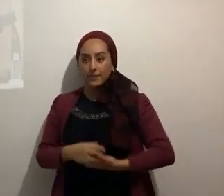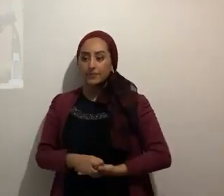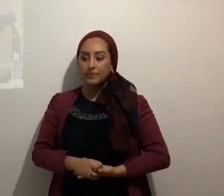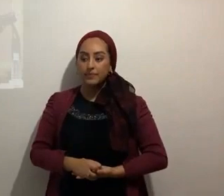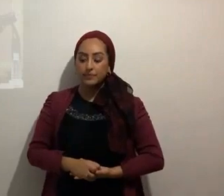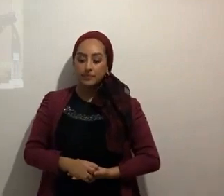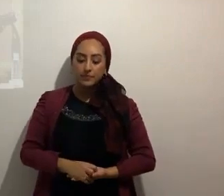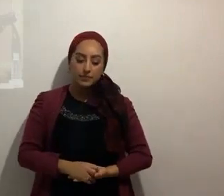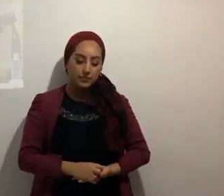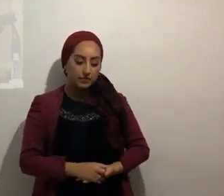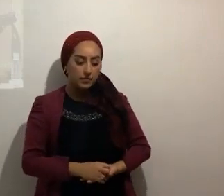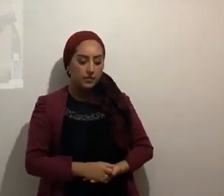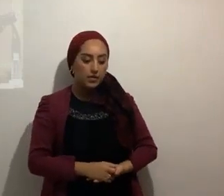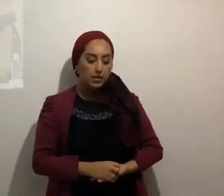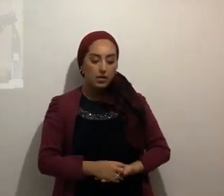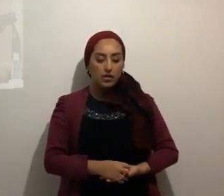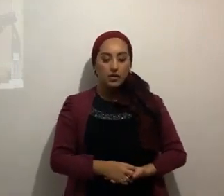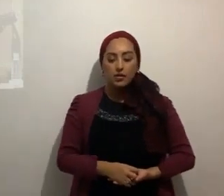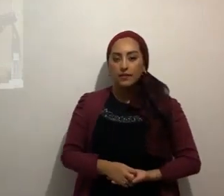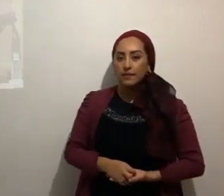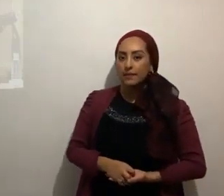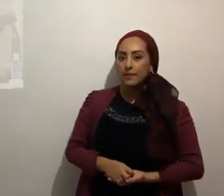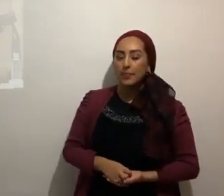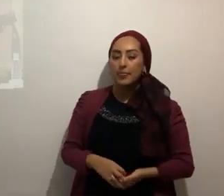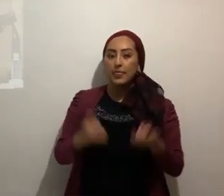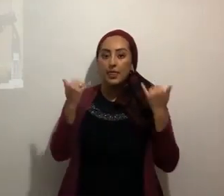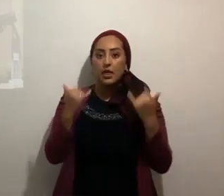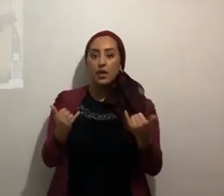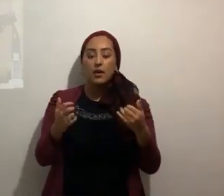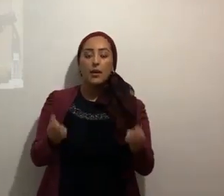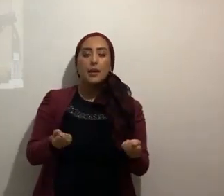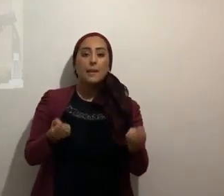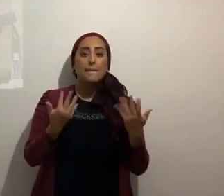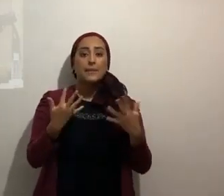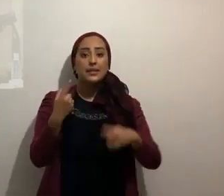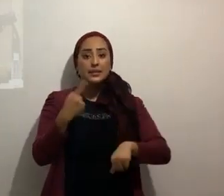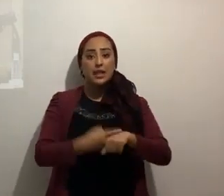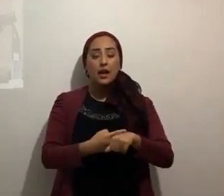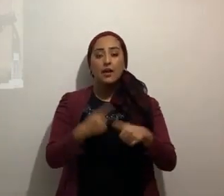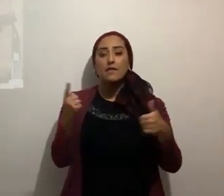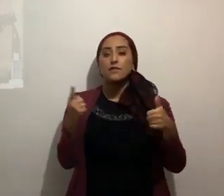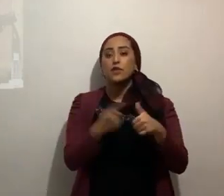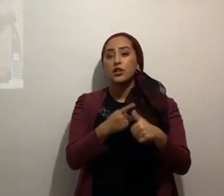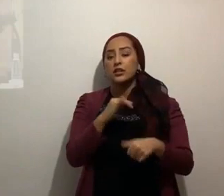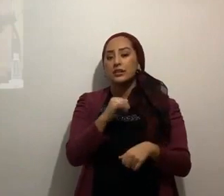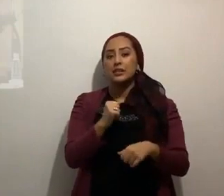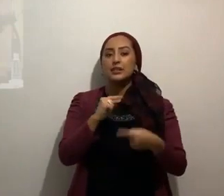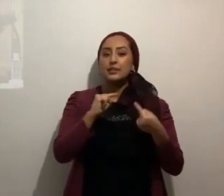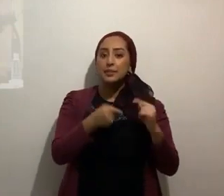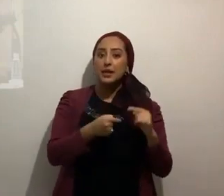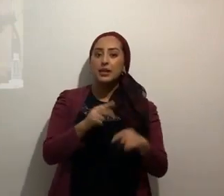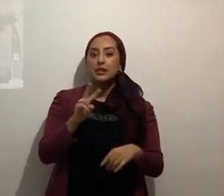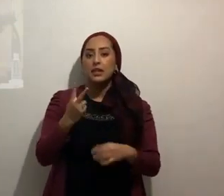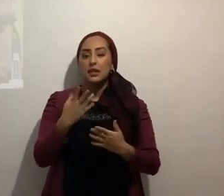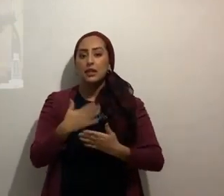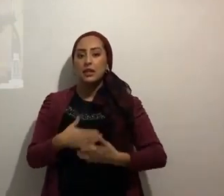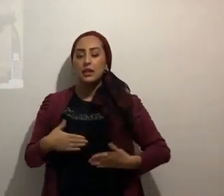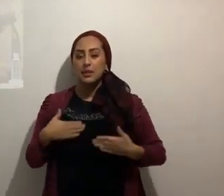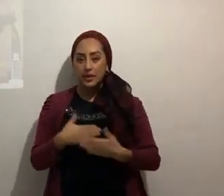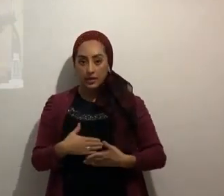atrás del dolor. Bueno, ahora, muchas veces primero es el dolor y después el